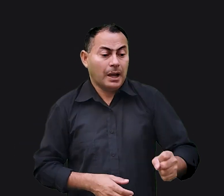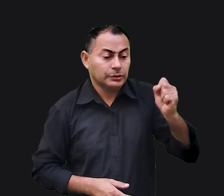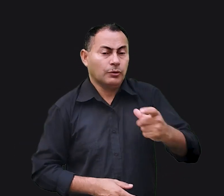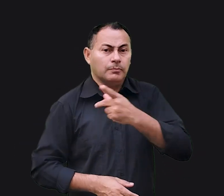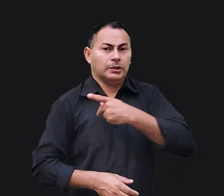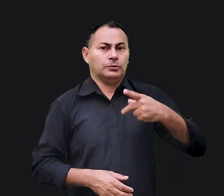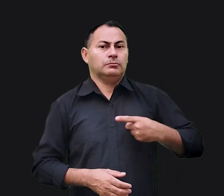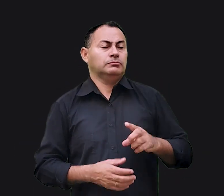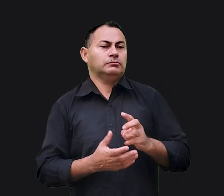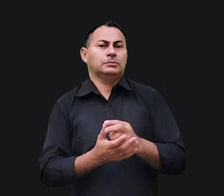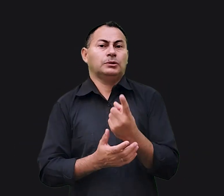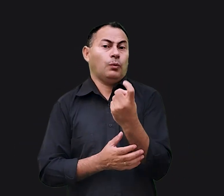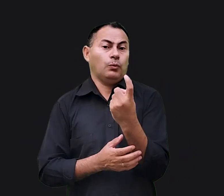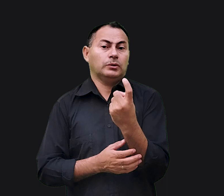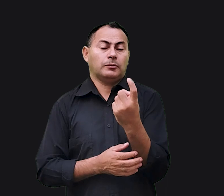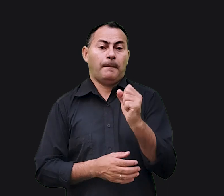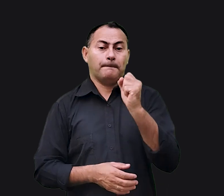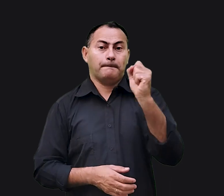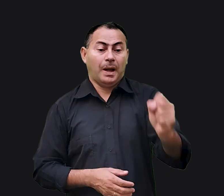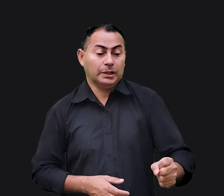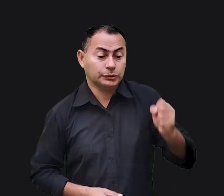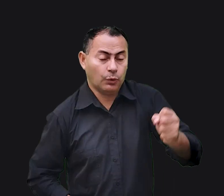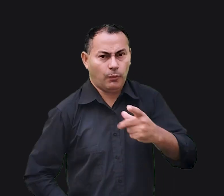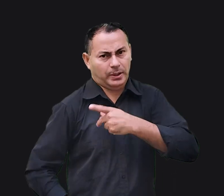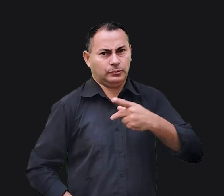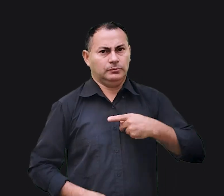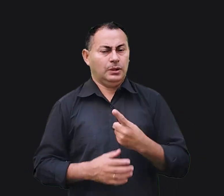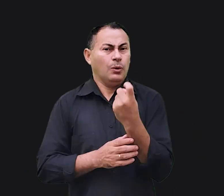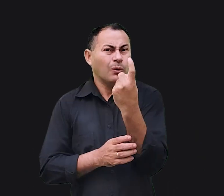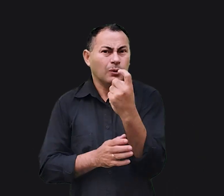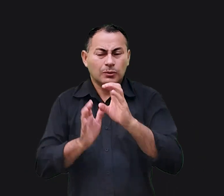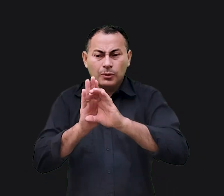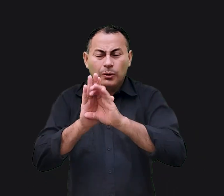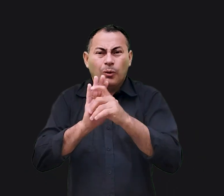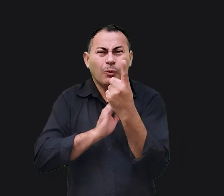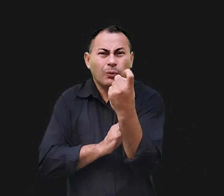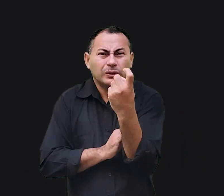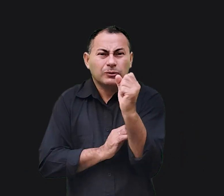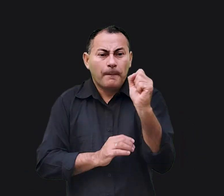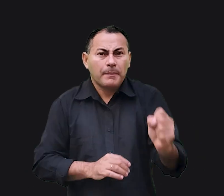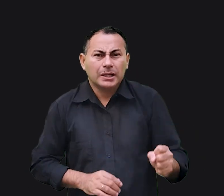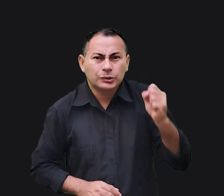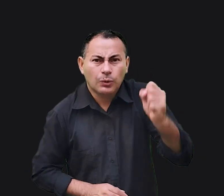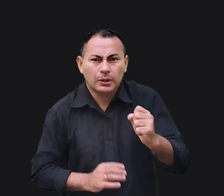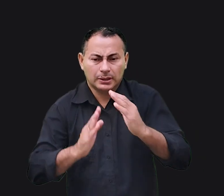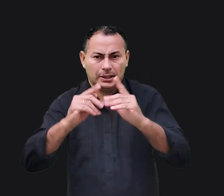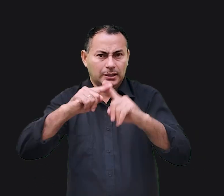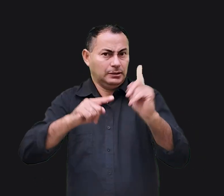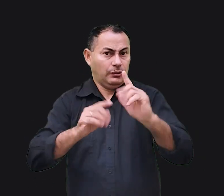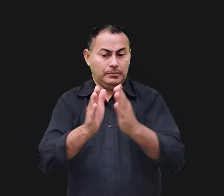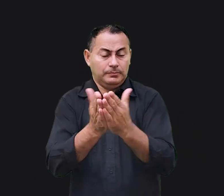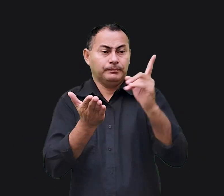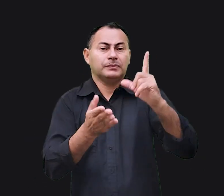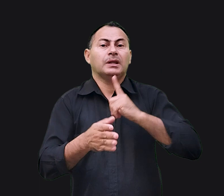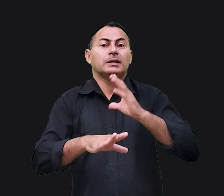plural, nunca um único pastor. O conceito de um só pastor na igreja não é bíblico. Havia sempre mais de um